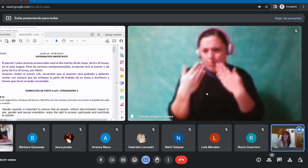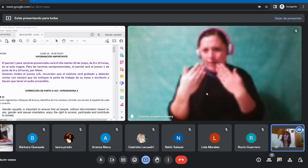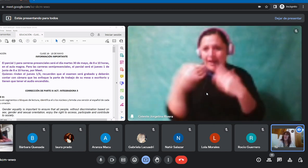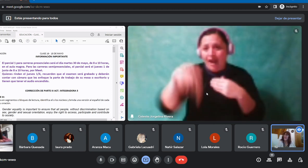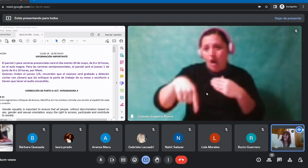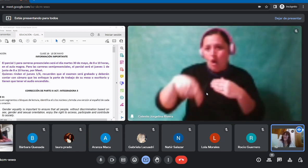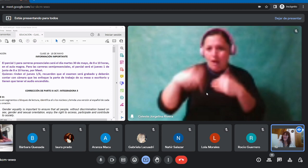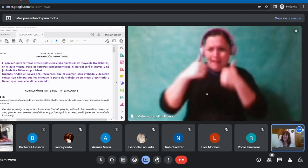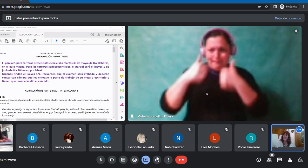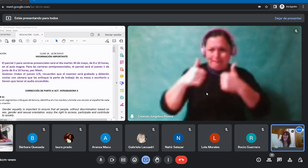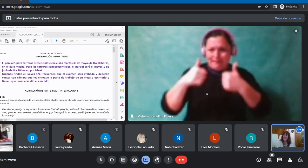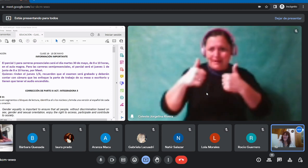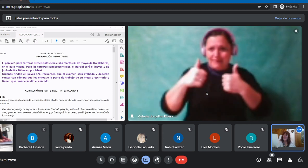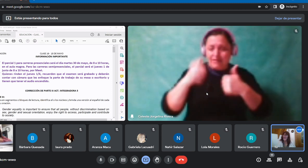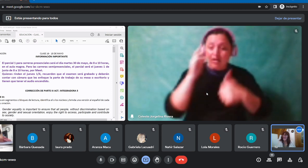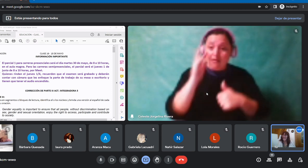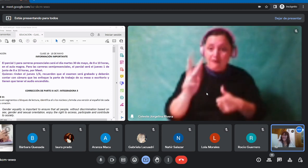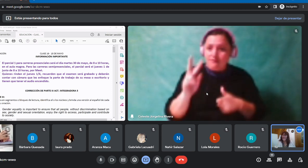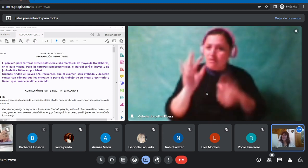sería perfecto.